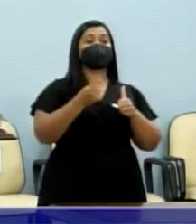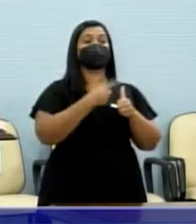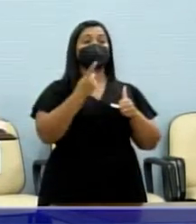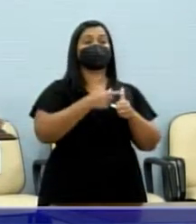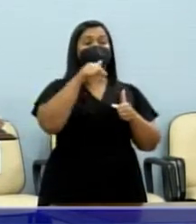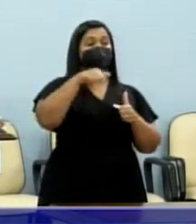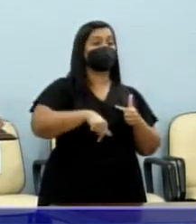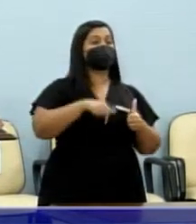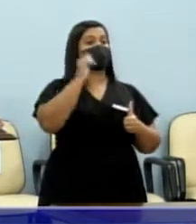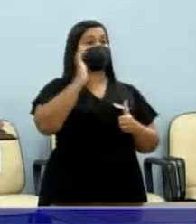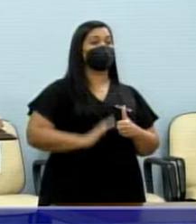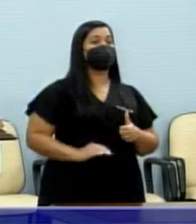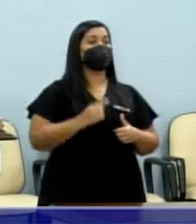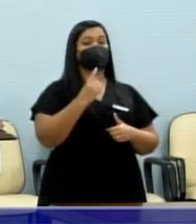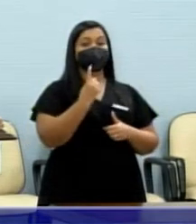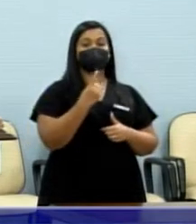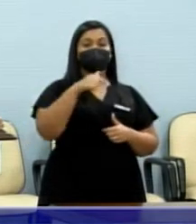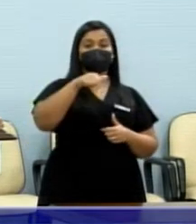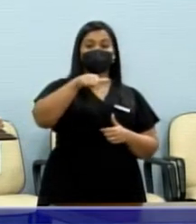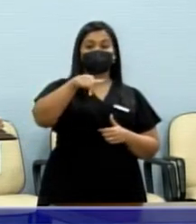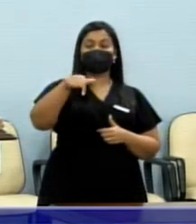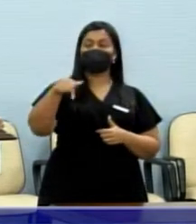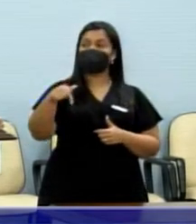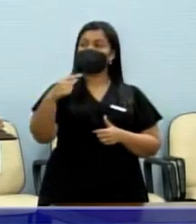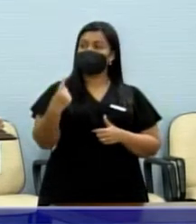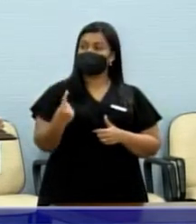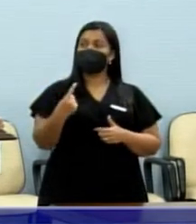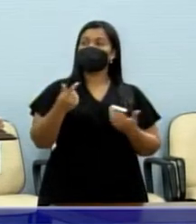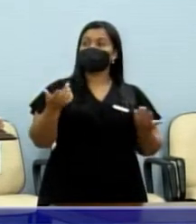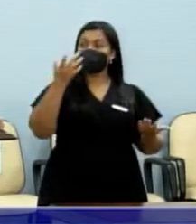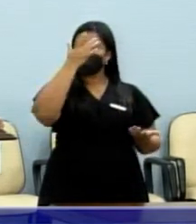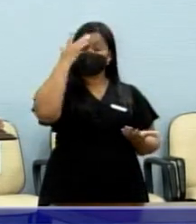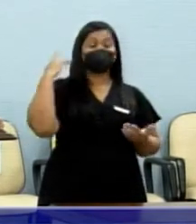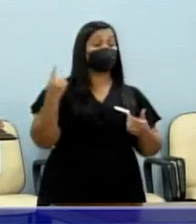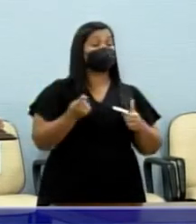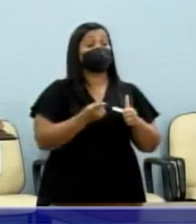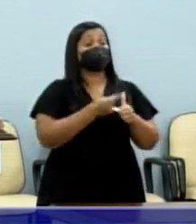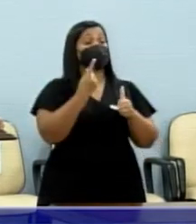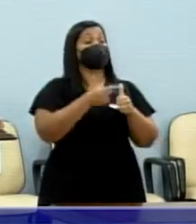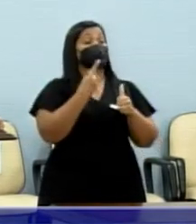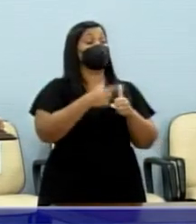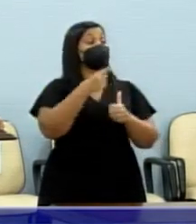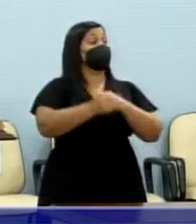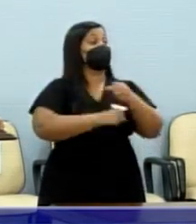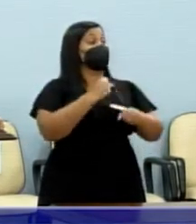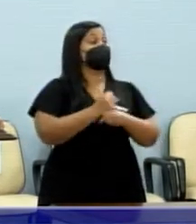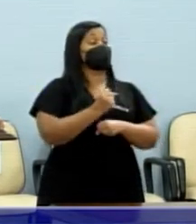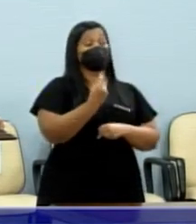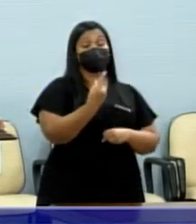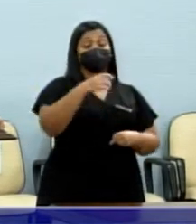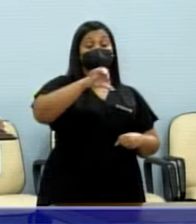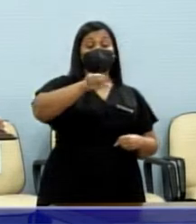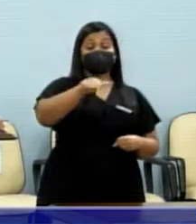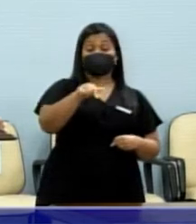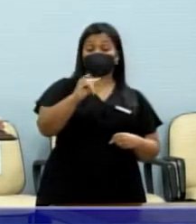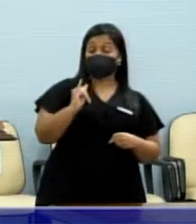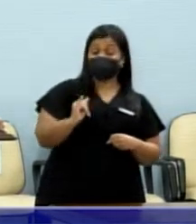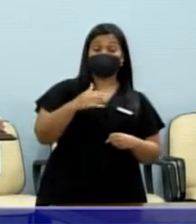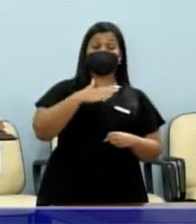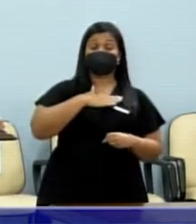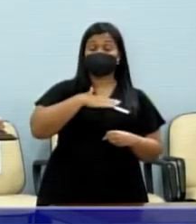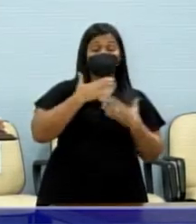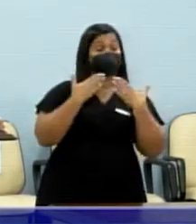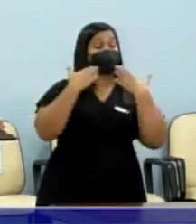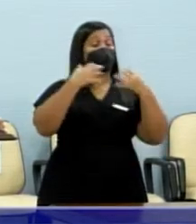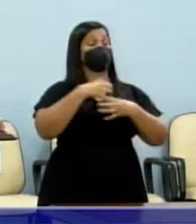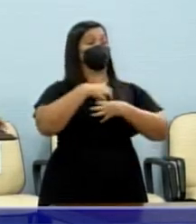Brasil em 1971, em plena ditadura militar. Ser considerado o inimigo número 1 em 1971, em pleno governo Médici, para mim seria a maior